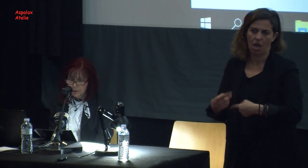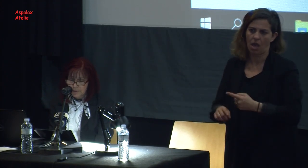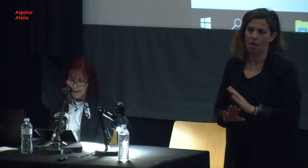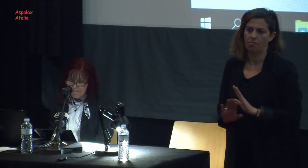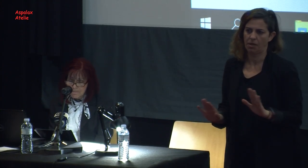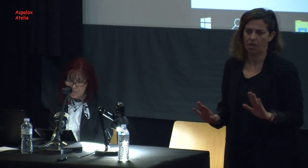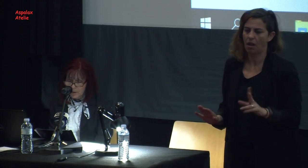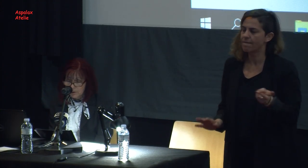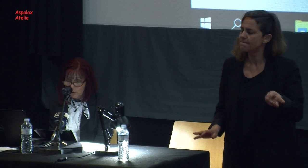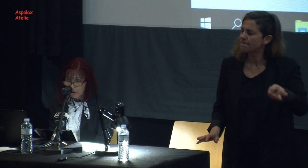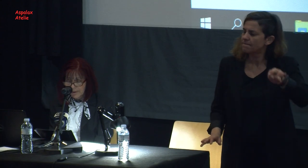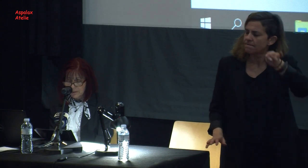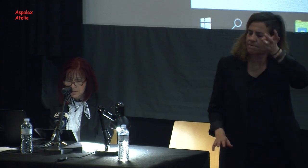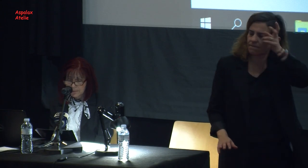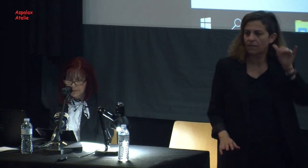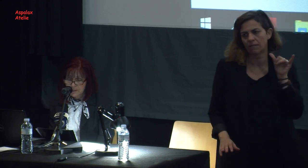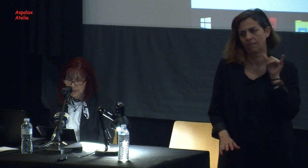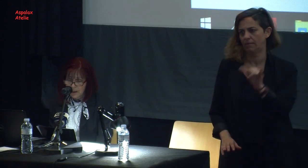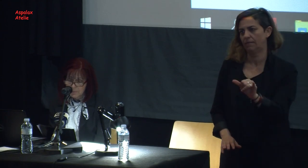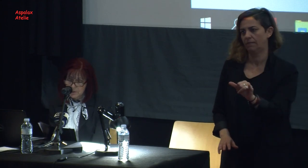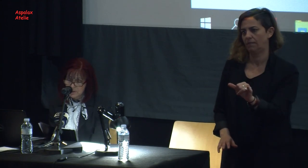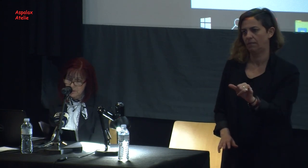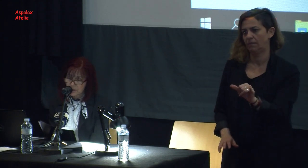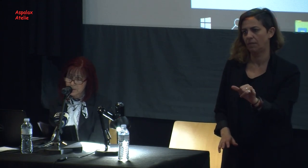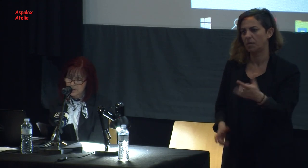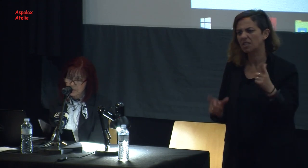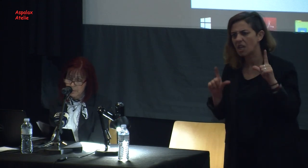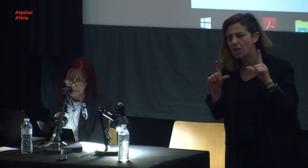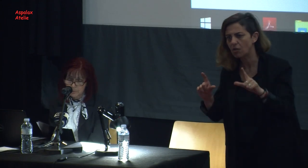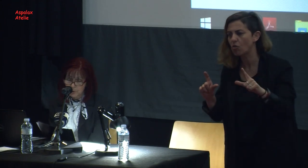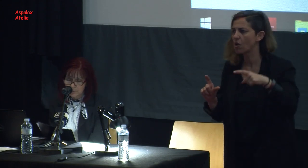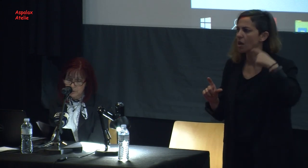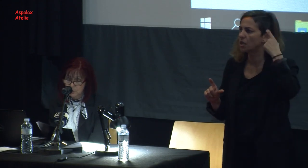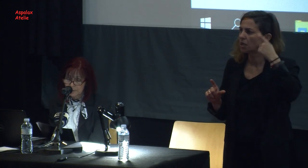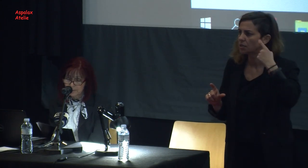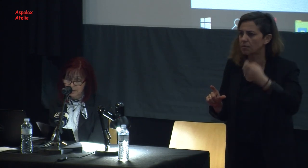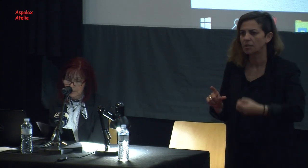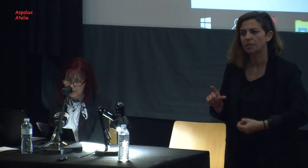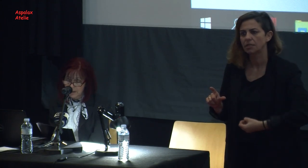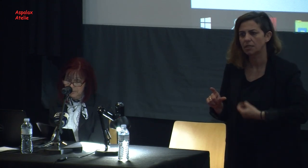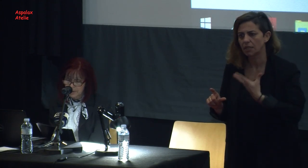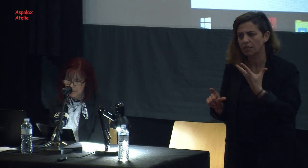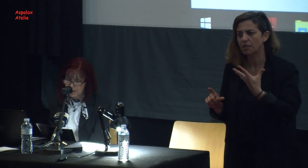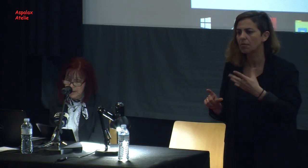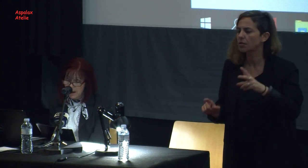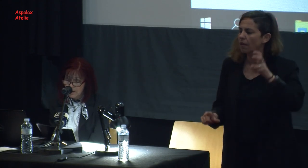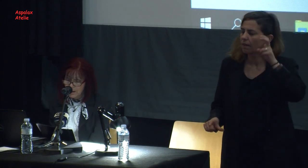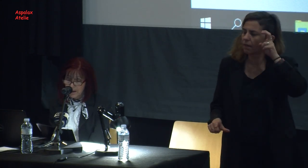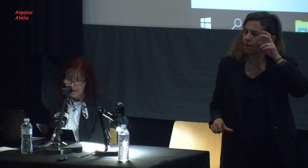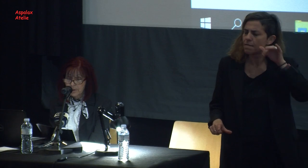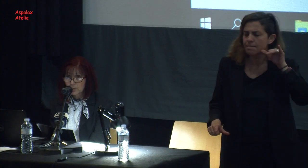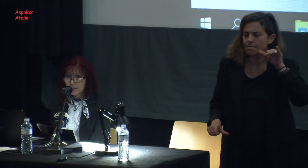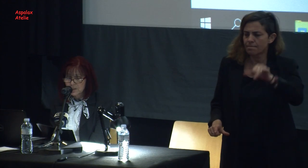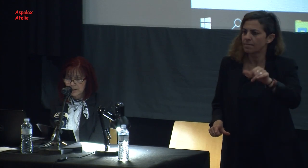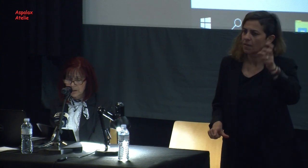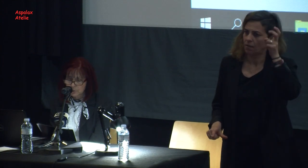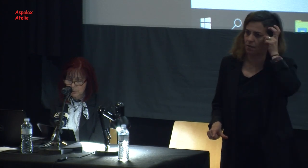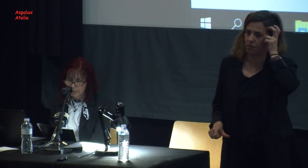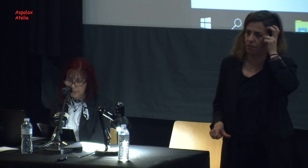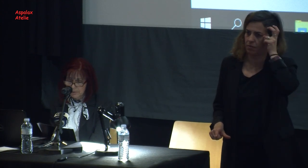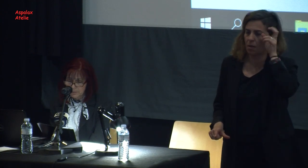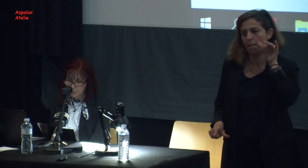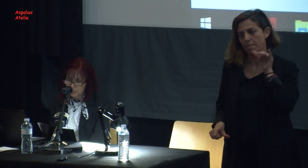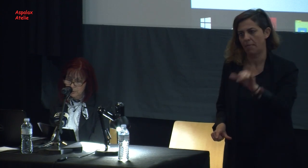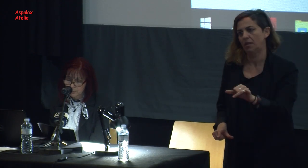δεν σβήνει ποτέ. Εικόνες, σκέψεις και συναισθήματα που σχετίζονται με την τραυματική αυτή εμπειρία έρχονται συχνά